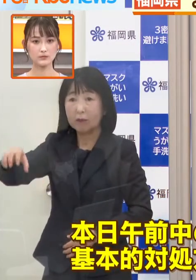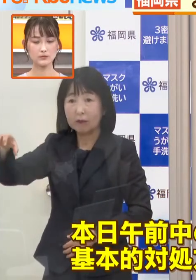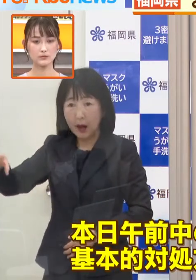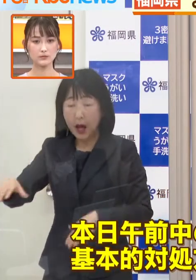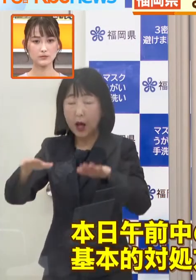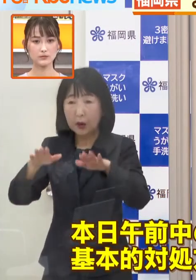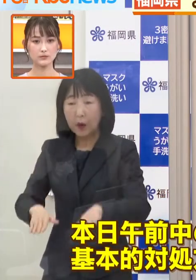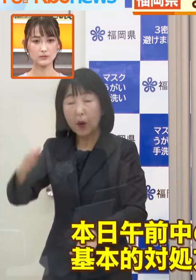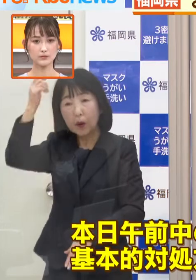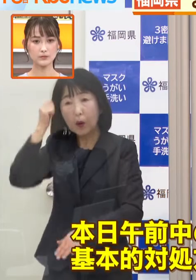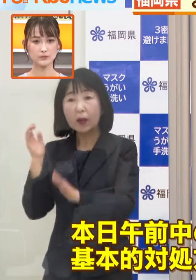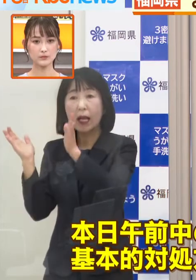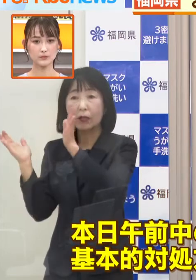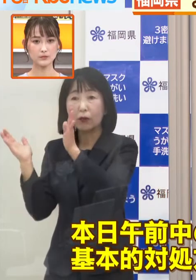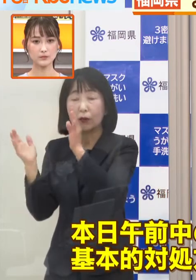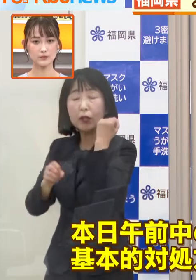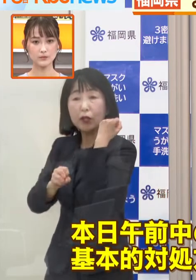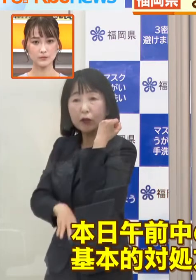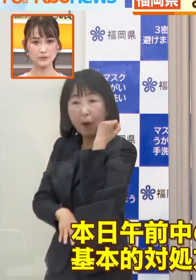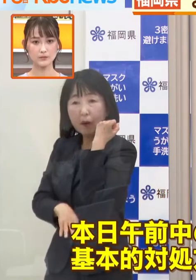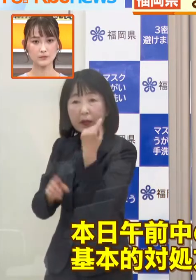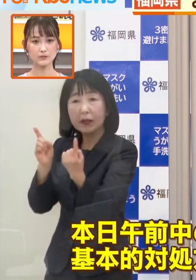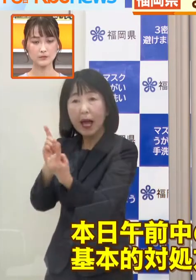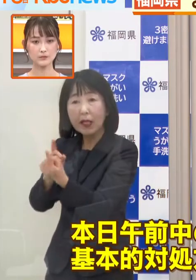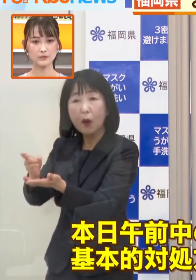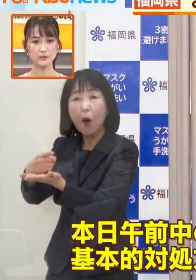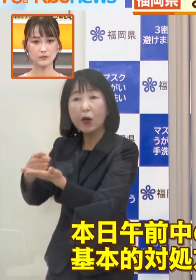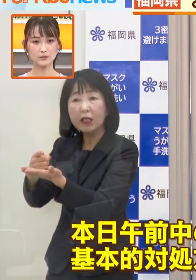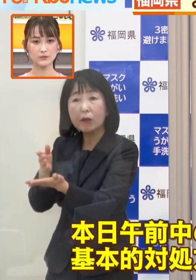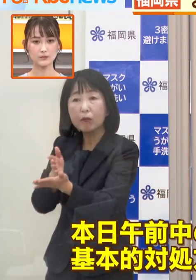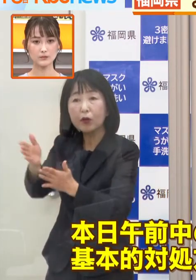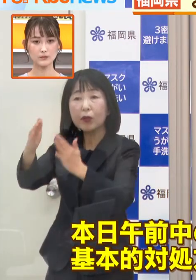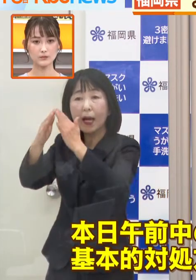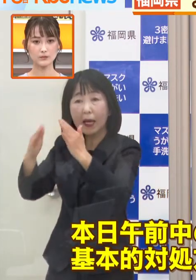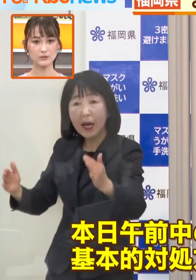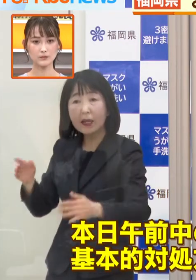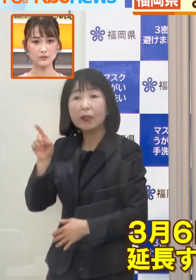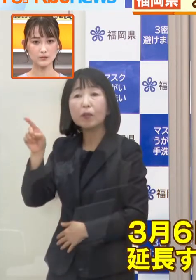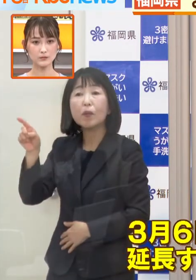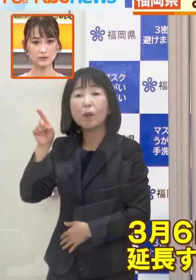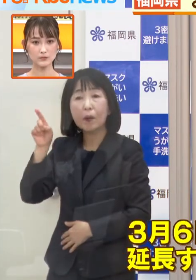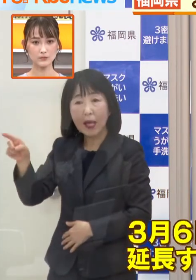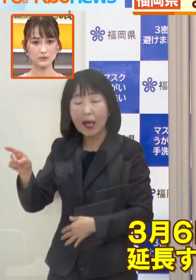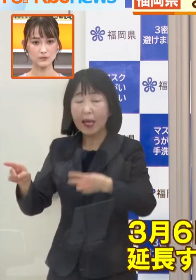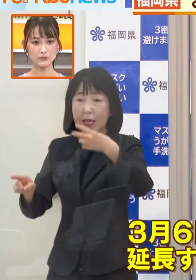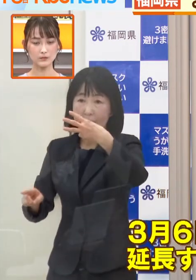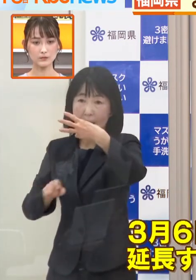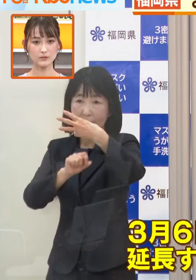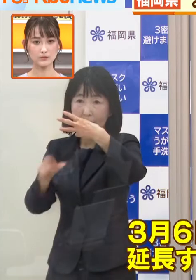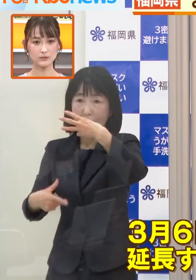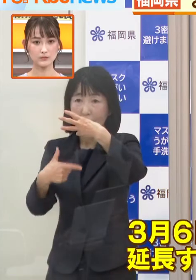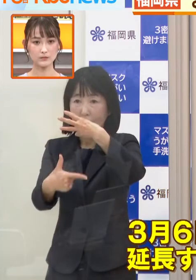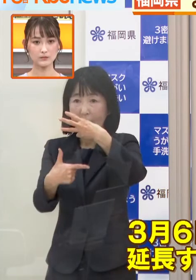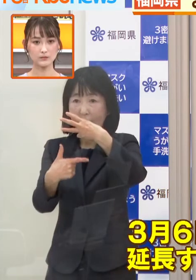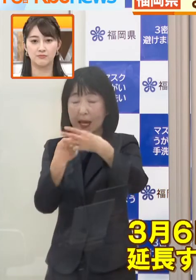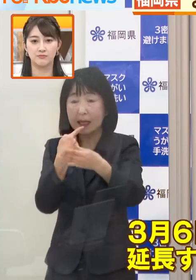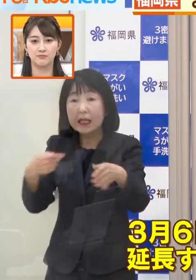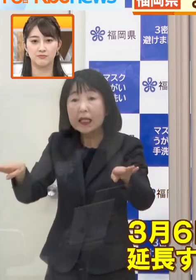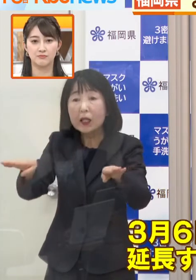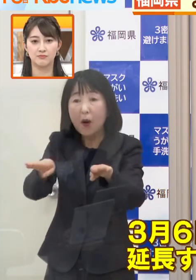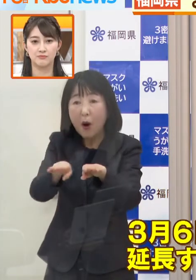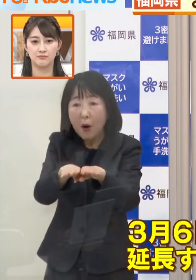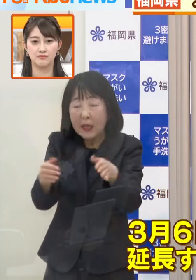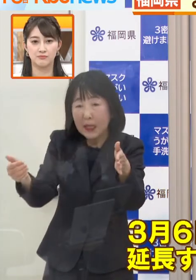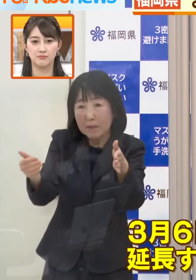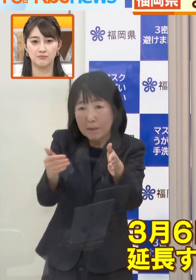日午前中の基本的対処方針分科会におきまして、3月6日日曜日まで